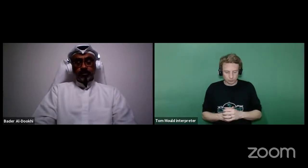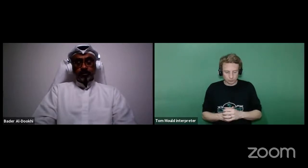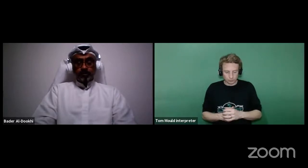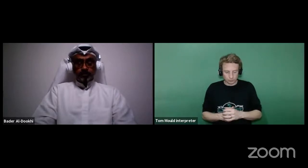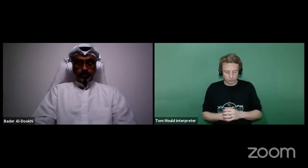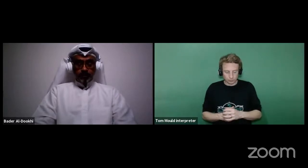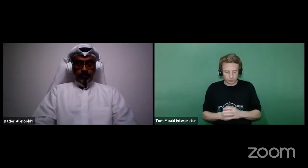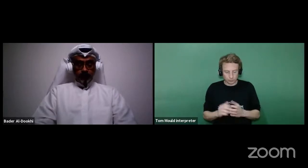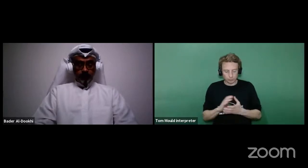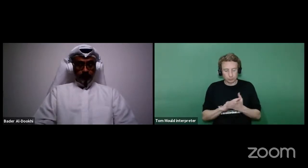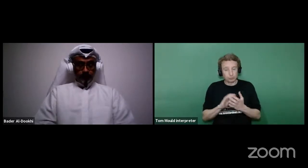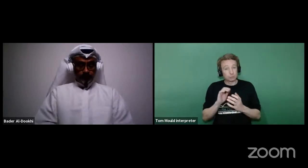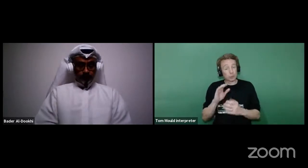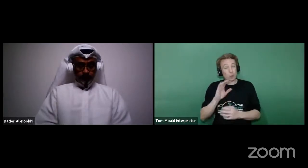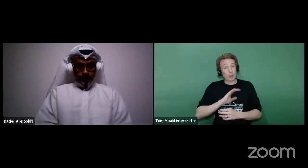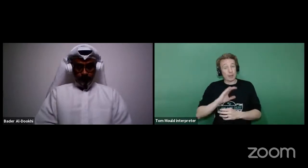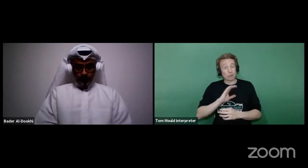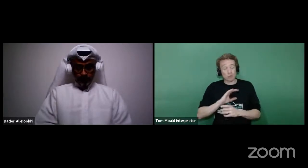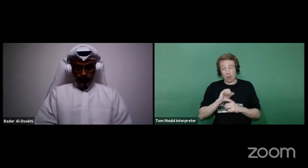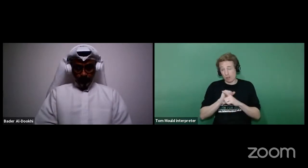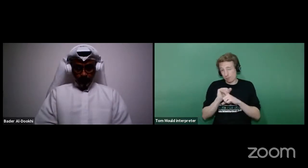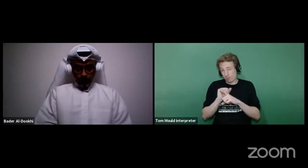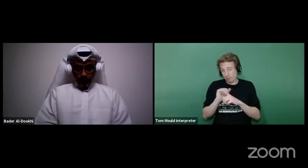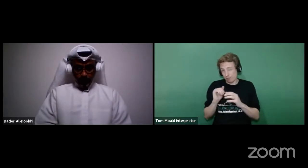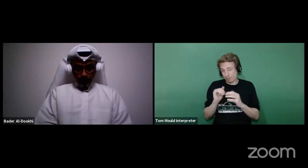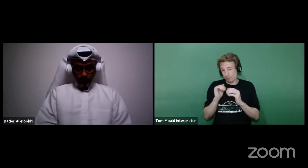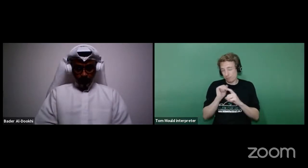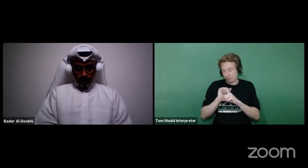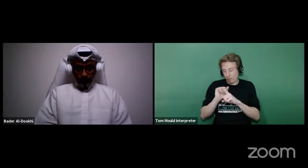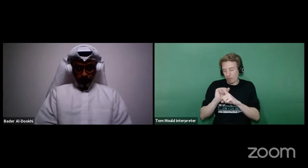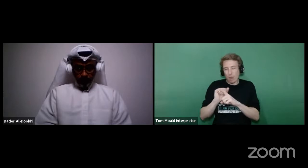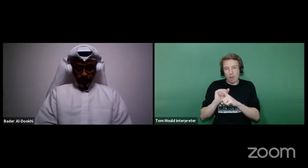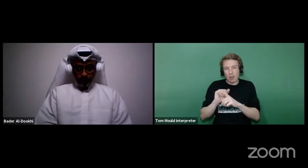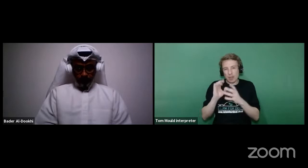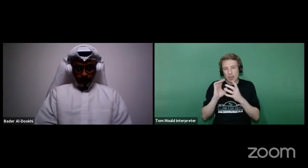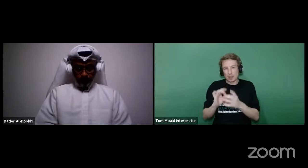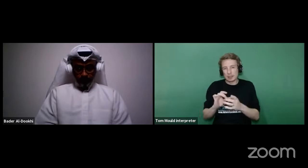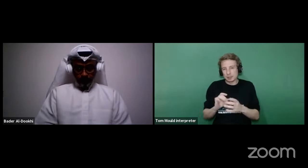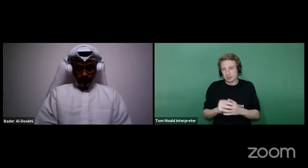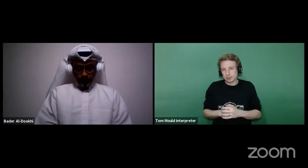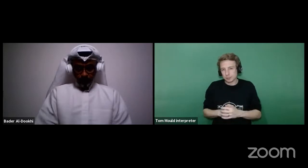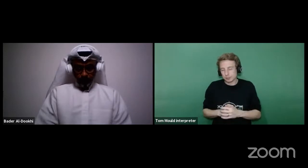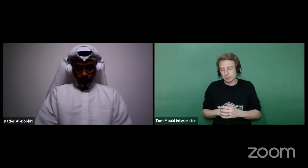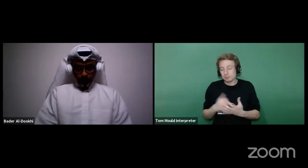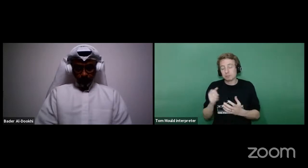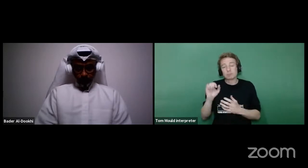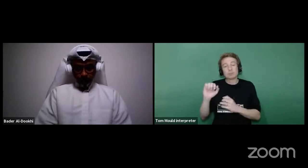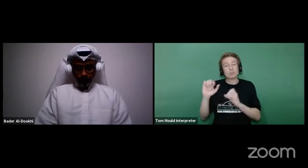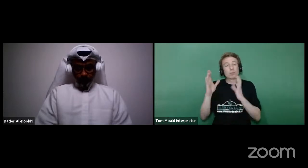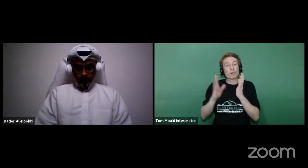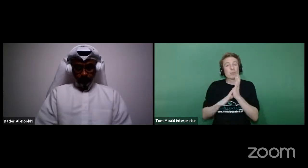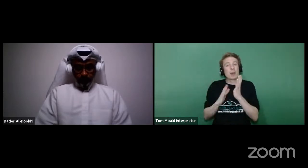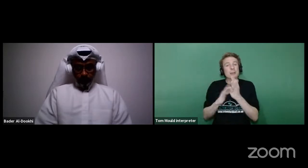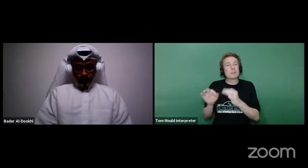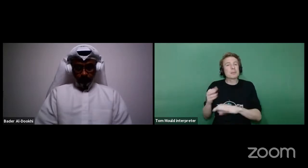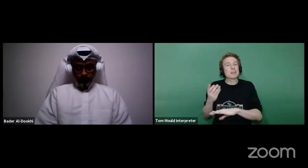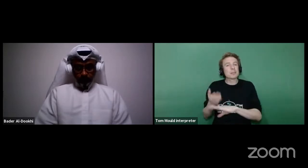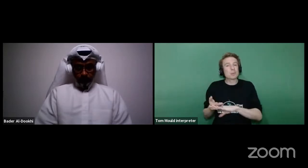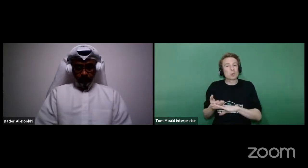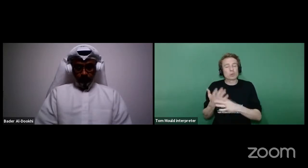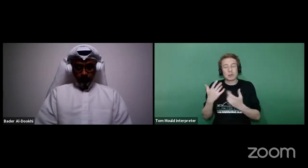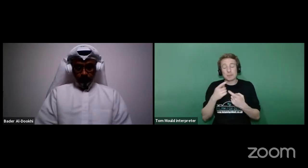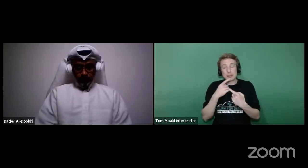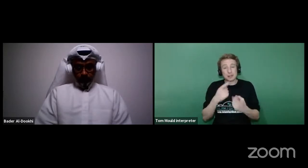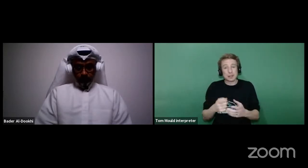refines their character as relates to it. The Prophet, peace and blessings be upon him, he said, "O youth,